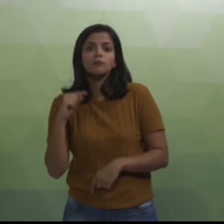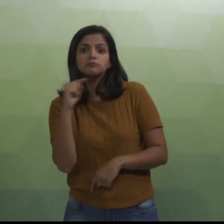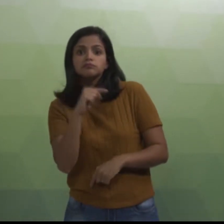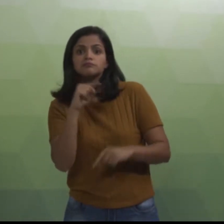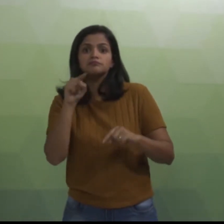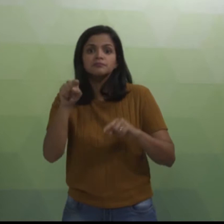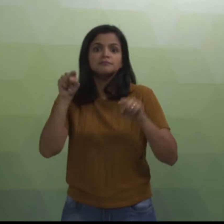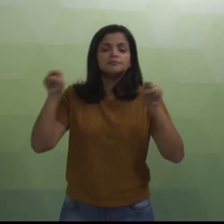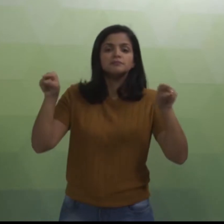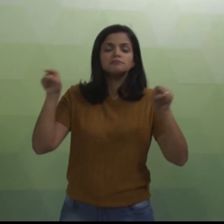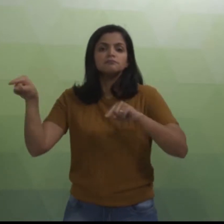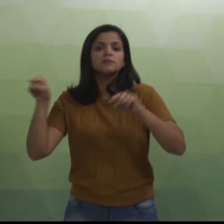Minas Gerais.